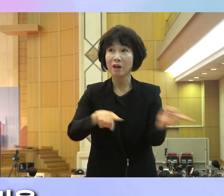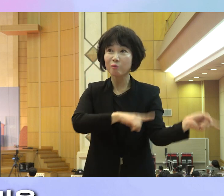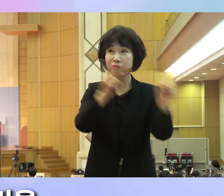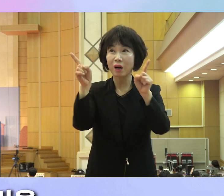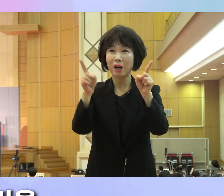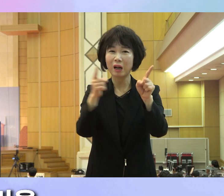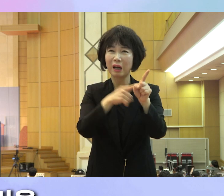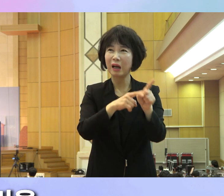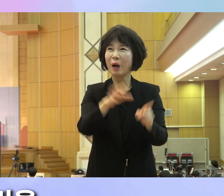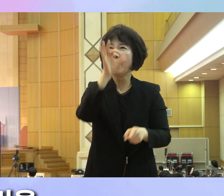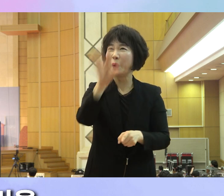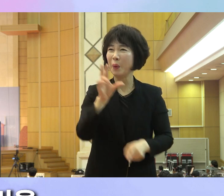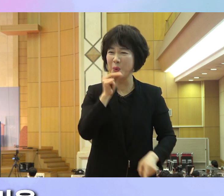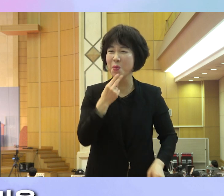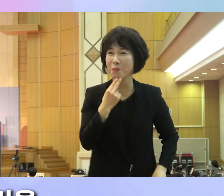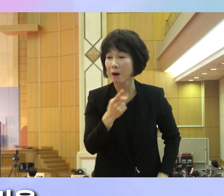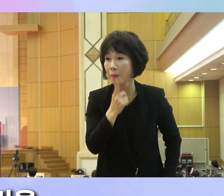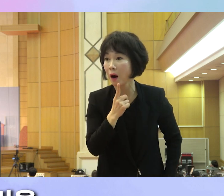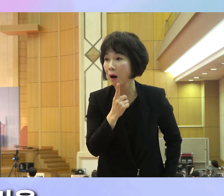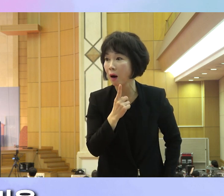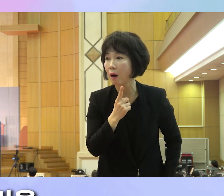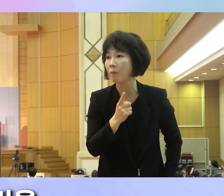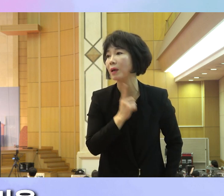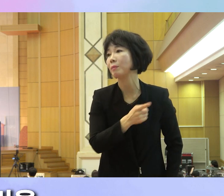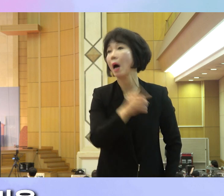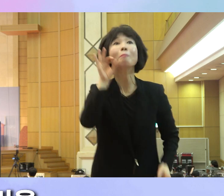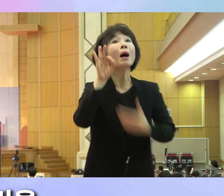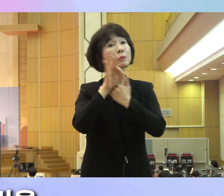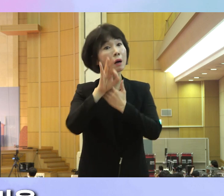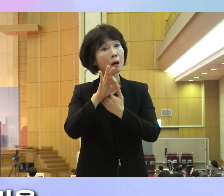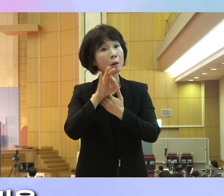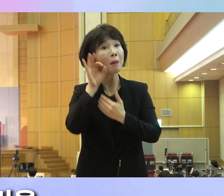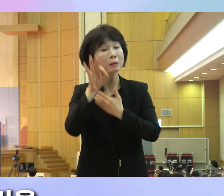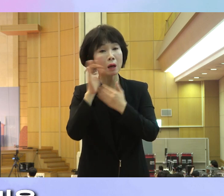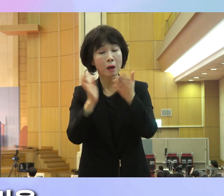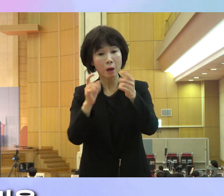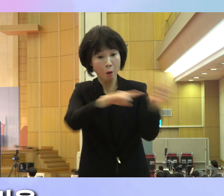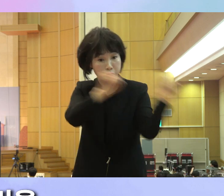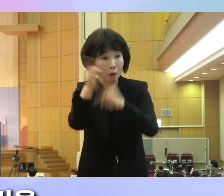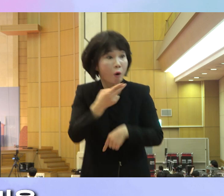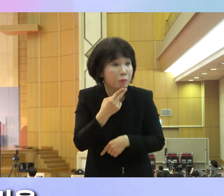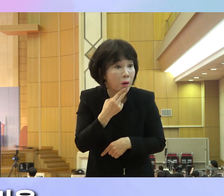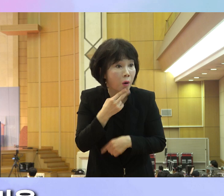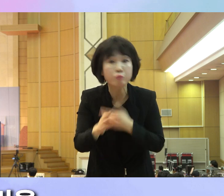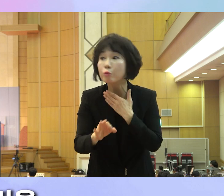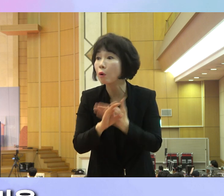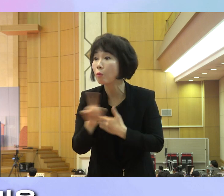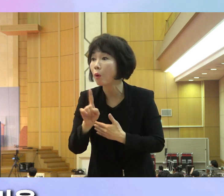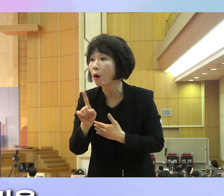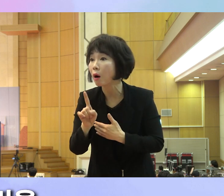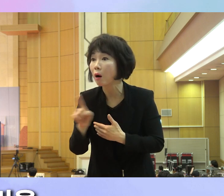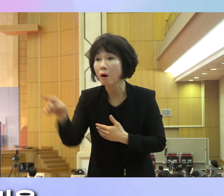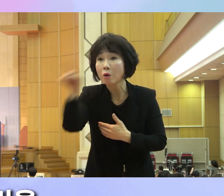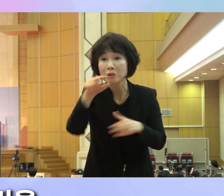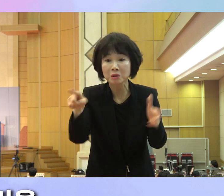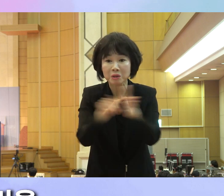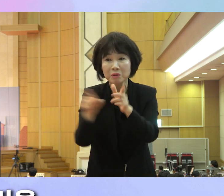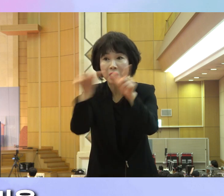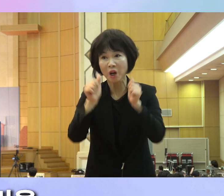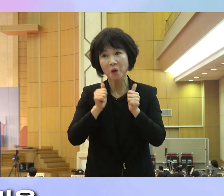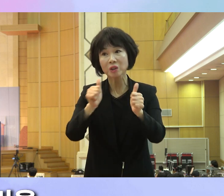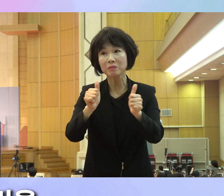없잖아요. 만일 부활이 없다고 한다면 우리가 왜 믿음